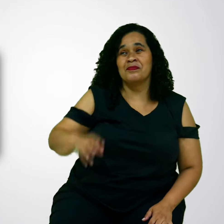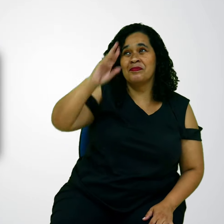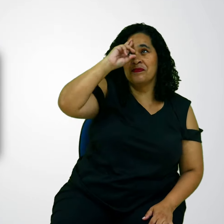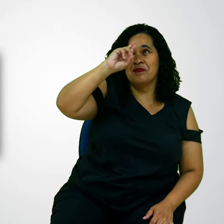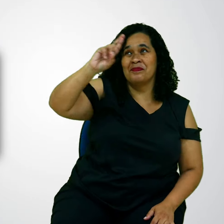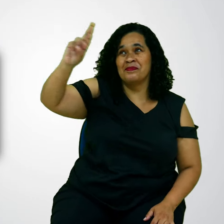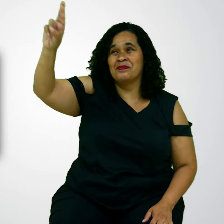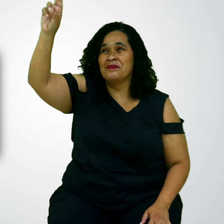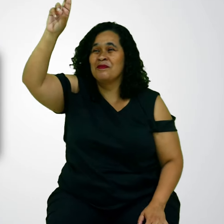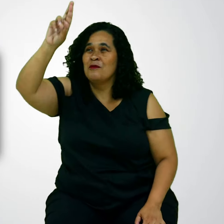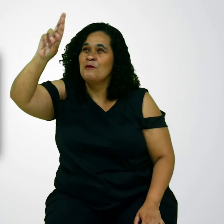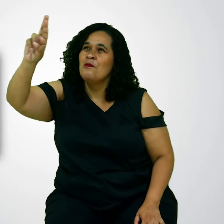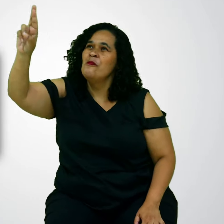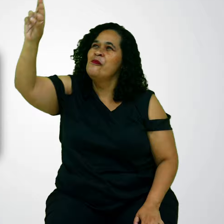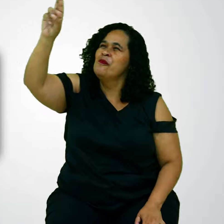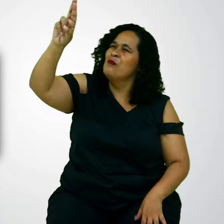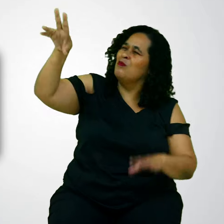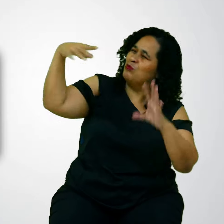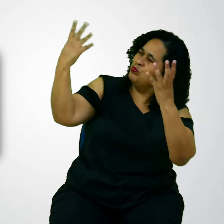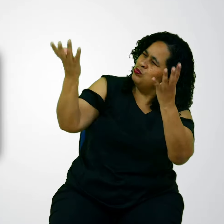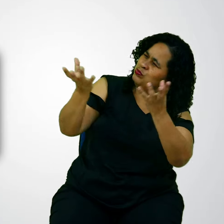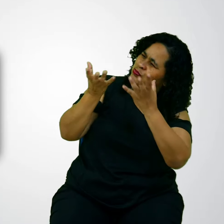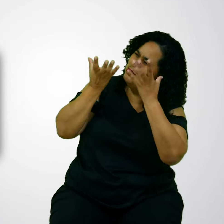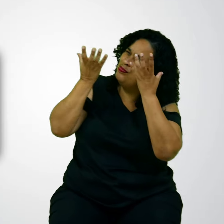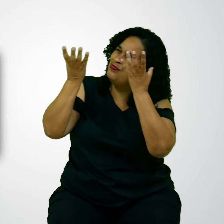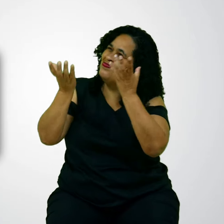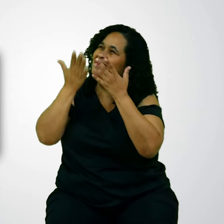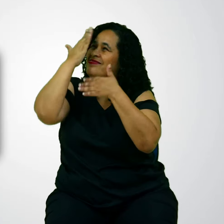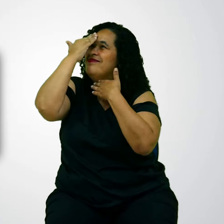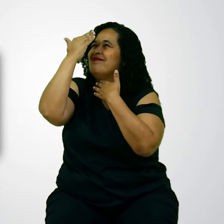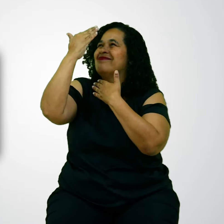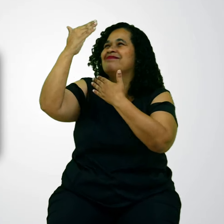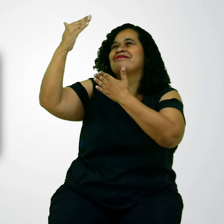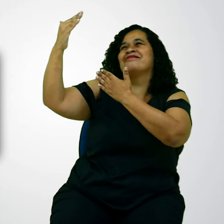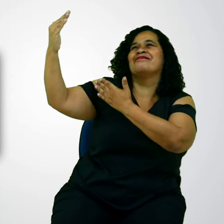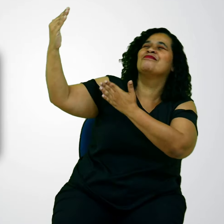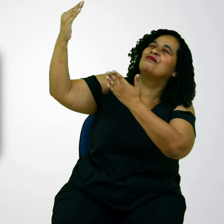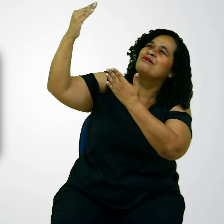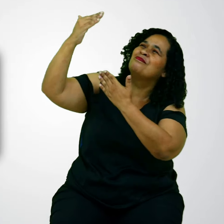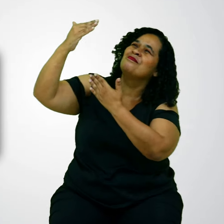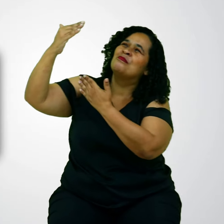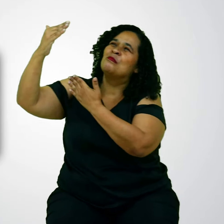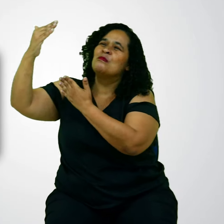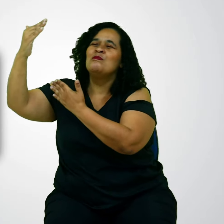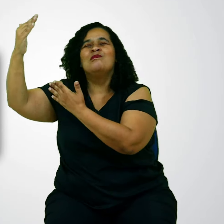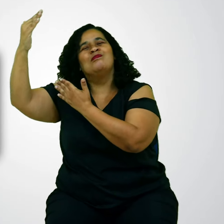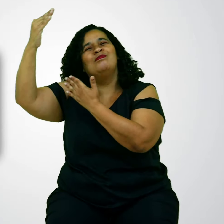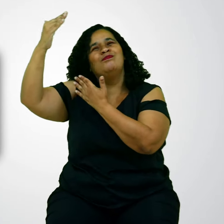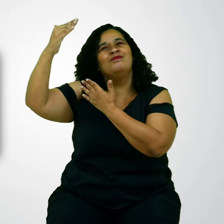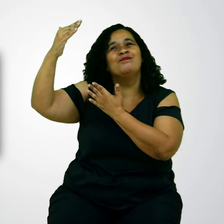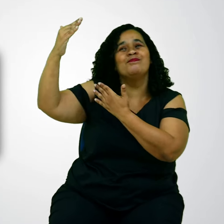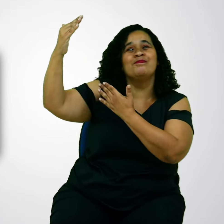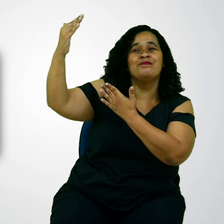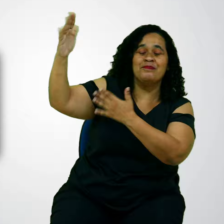Senhor, quero te agradecer, te entregar meu coração.